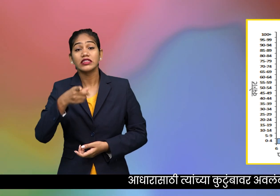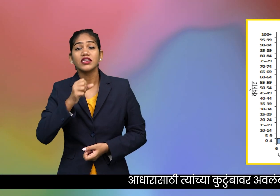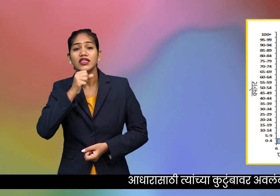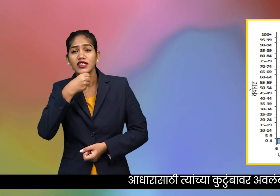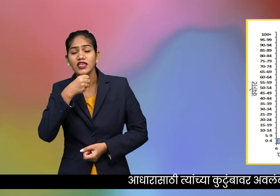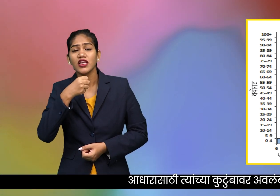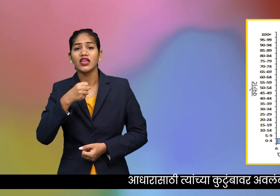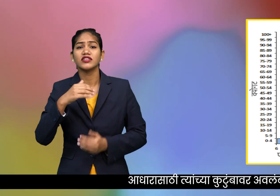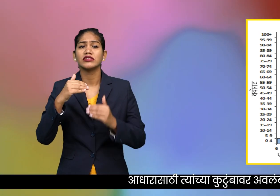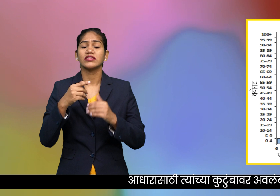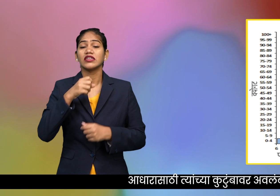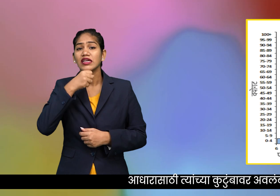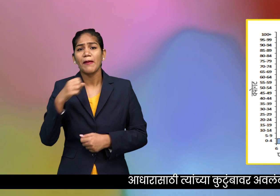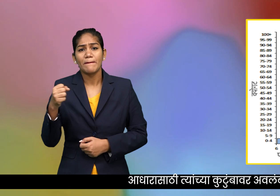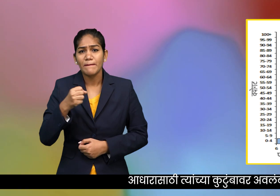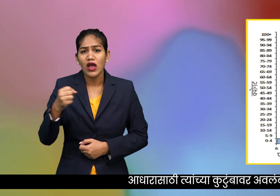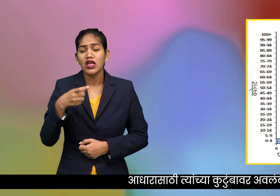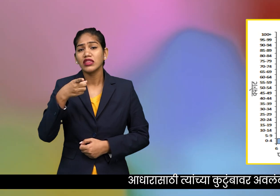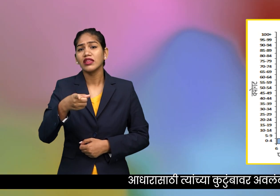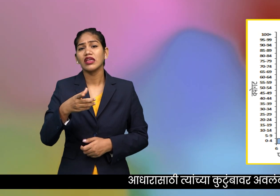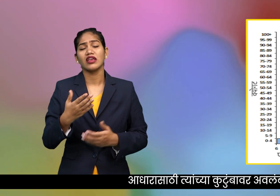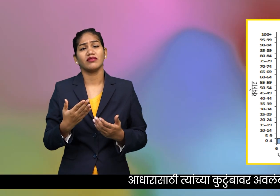आधारासाठी त्यांच्या कुटुंबावर अवलंबून असतो.